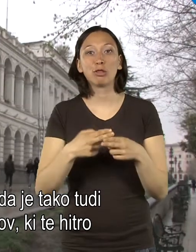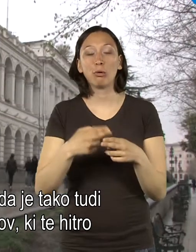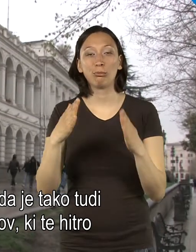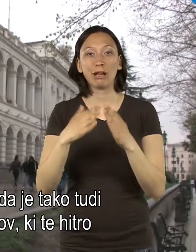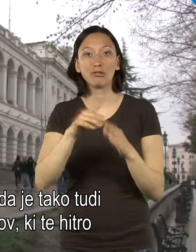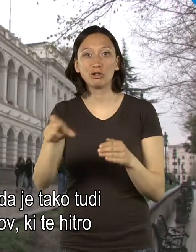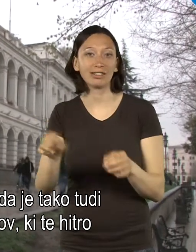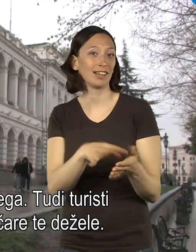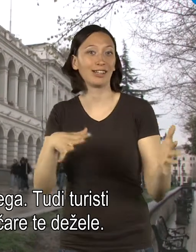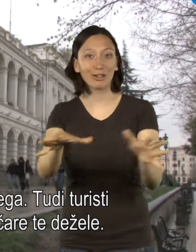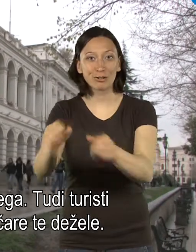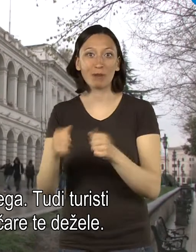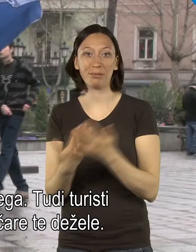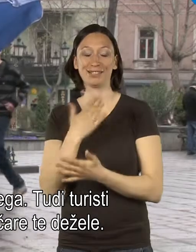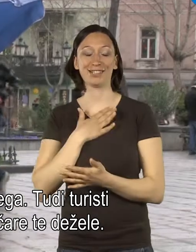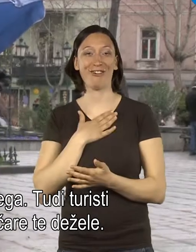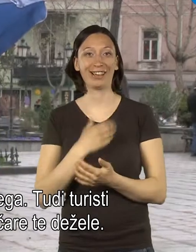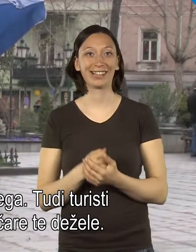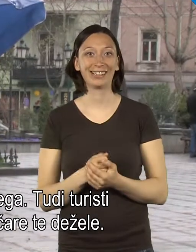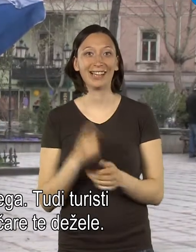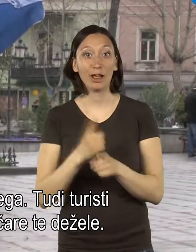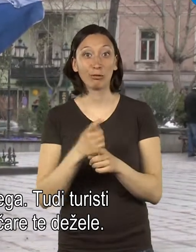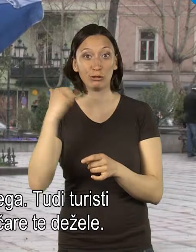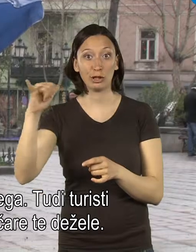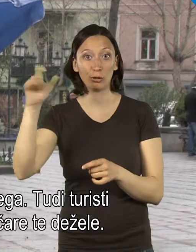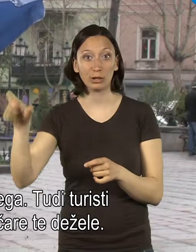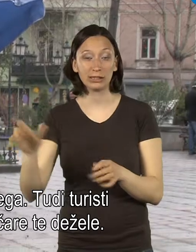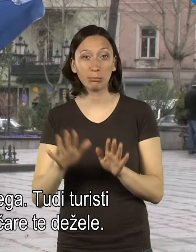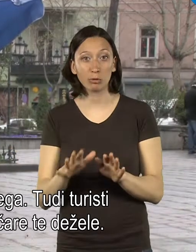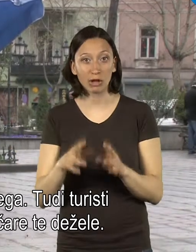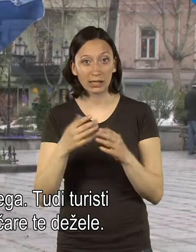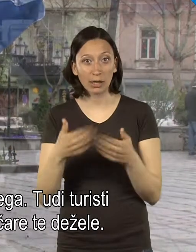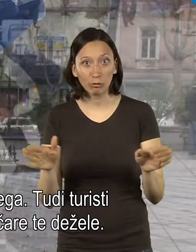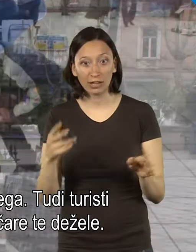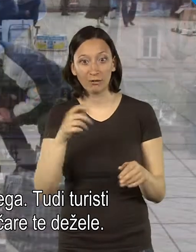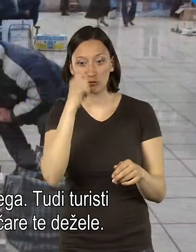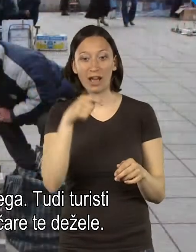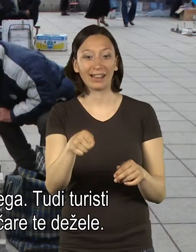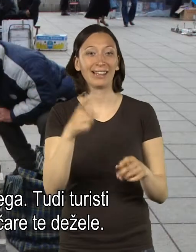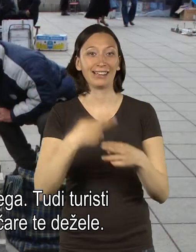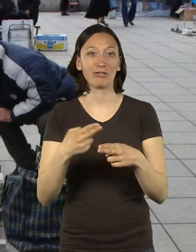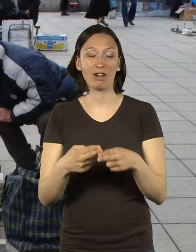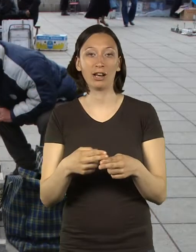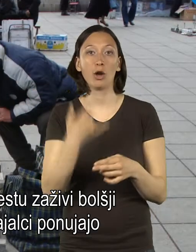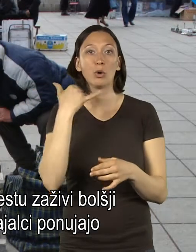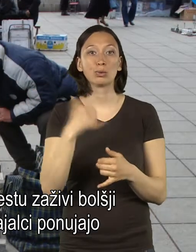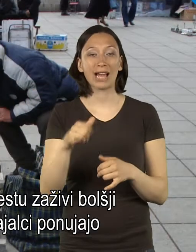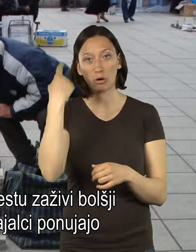te hitro sprejmejo za svojega. Tudi turisti počasi odkrivajo čare te dežele. Vsako nedeljo v